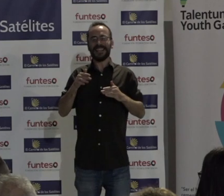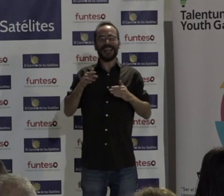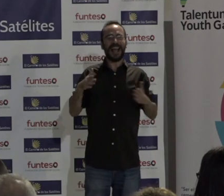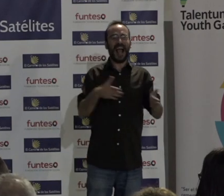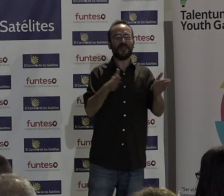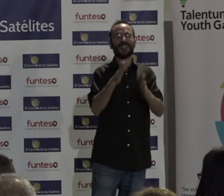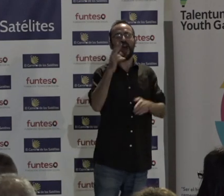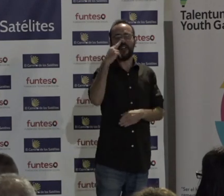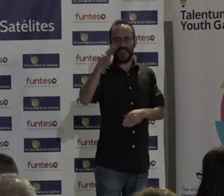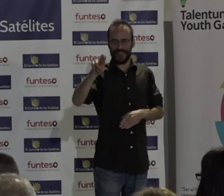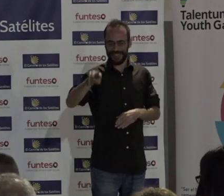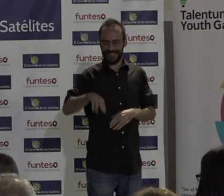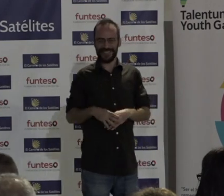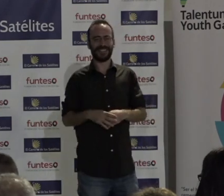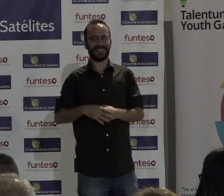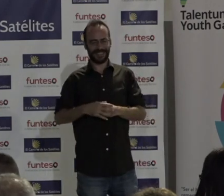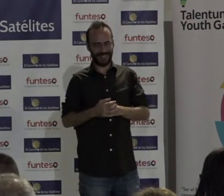Como sabéis,